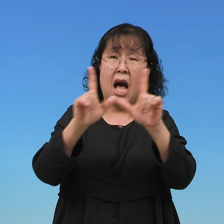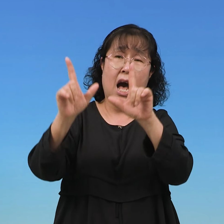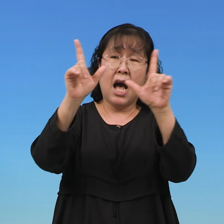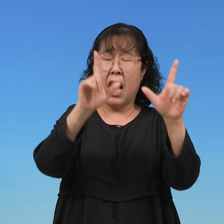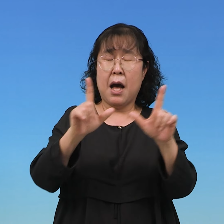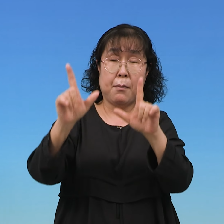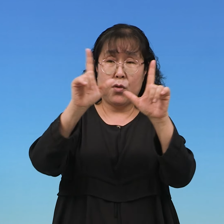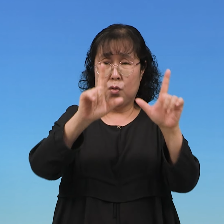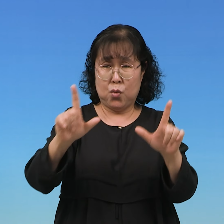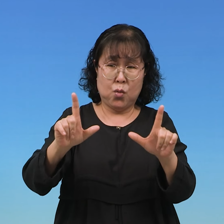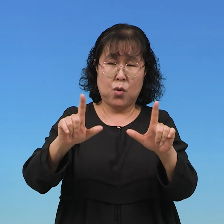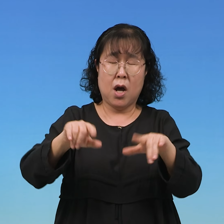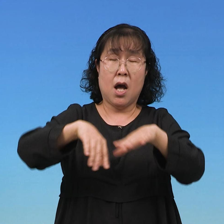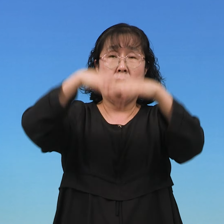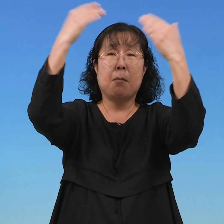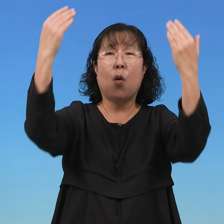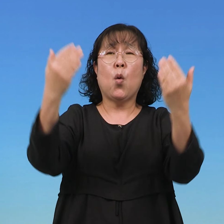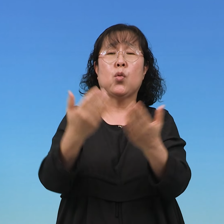삶은 다